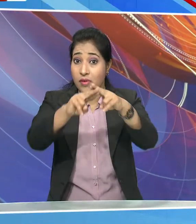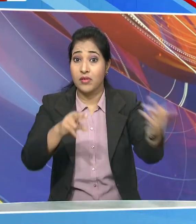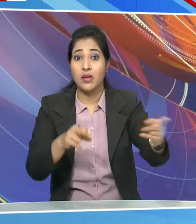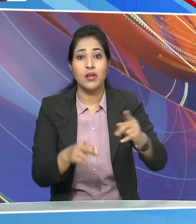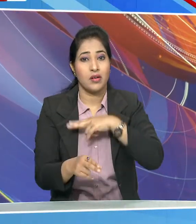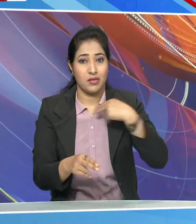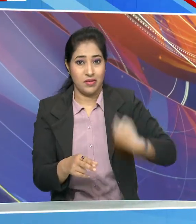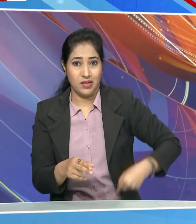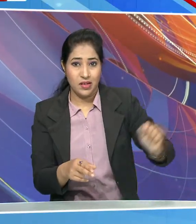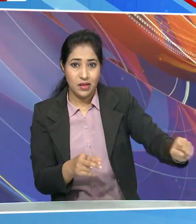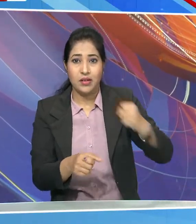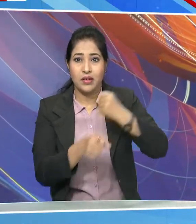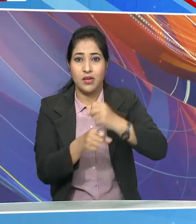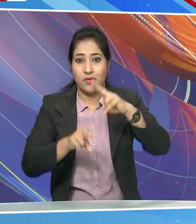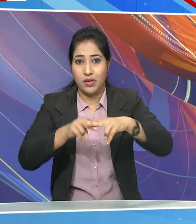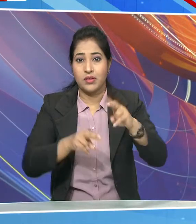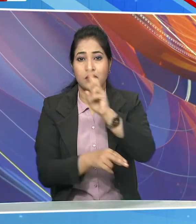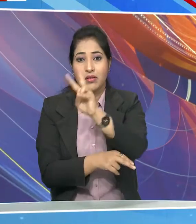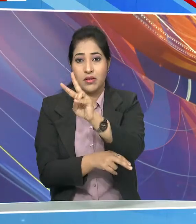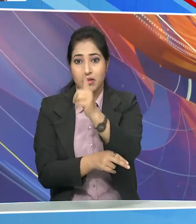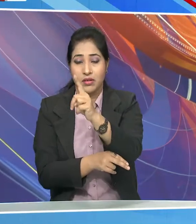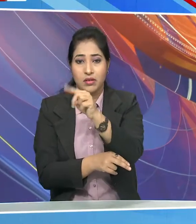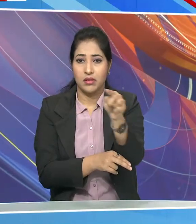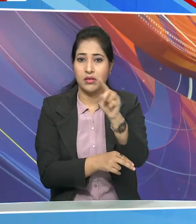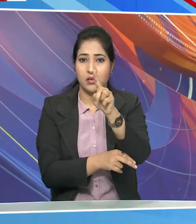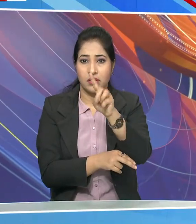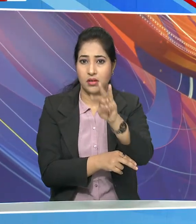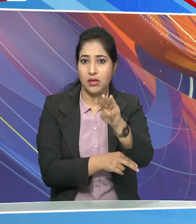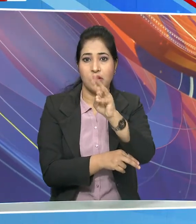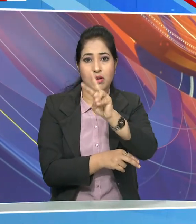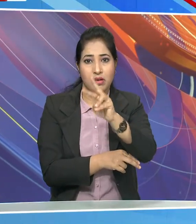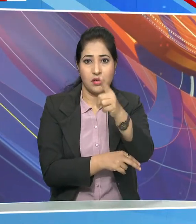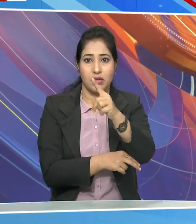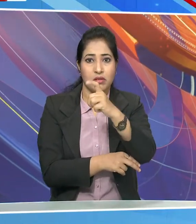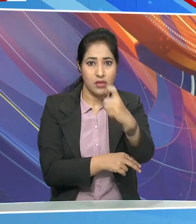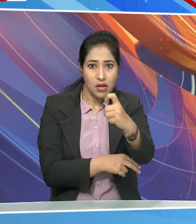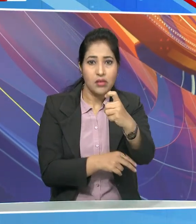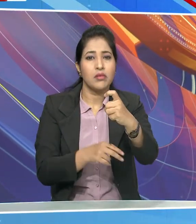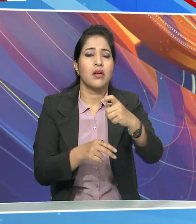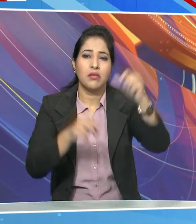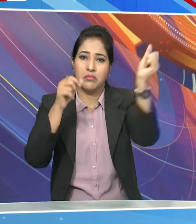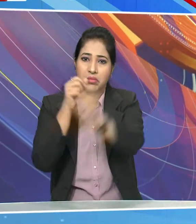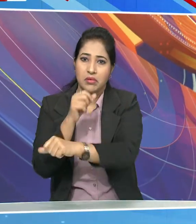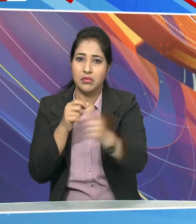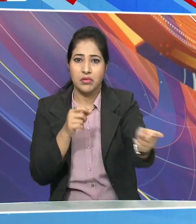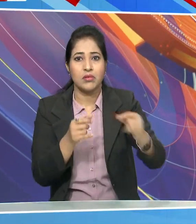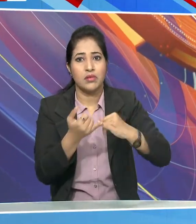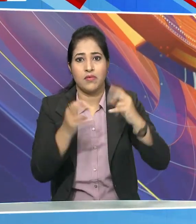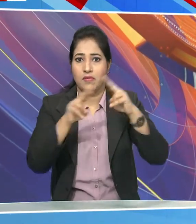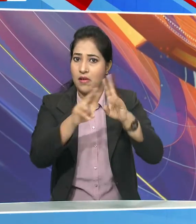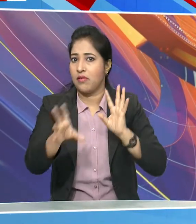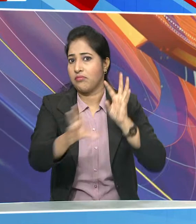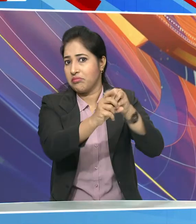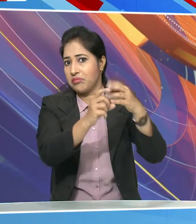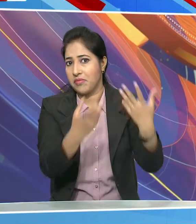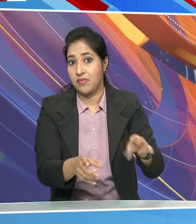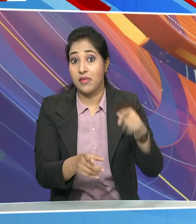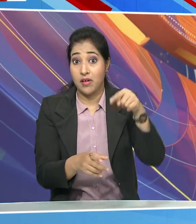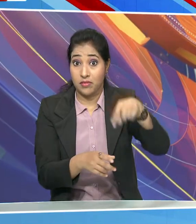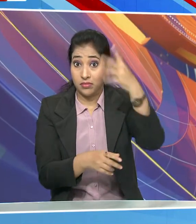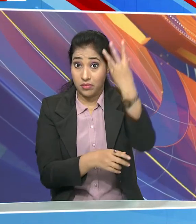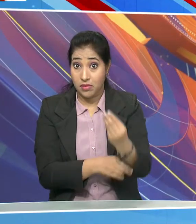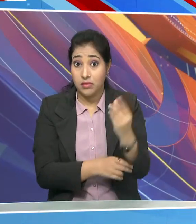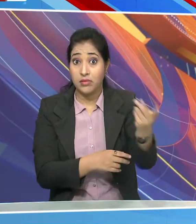गांव फैंसी को 21 13 सेमीफाइनल में अपनी जगह पक्की की जहां आज रात उनका